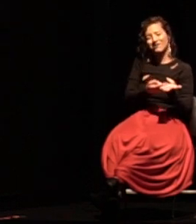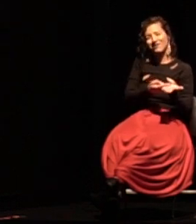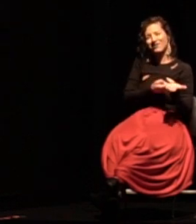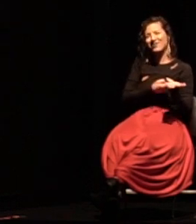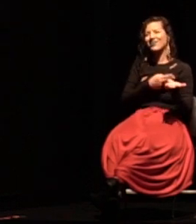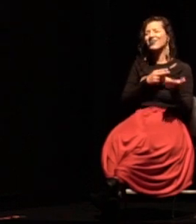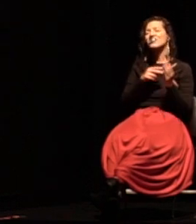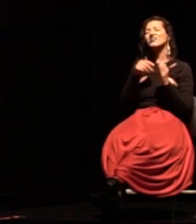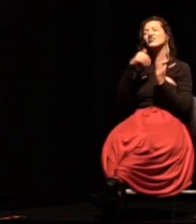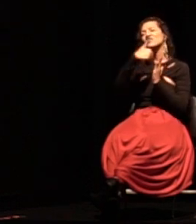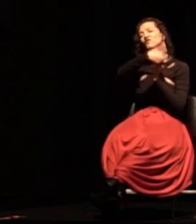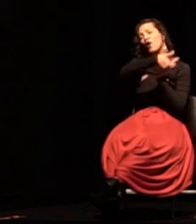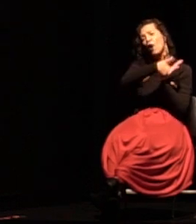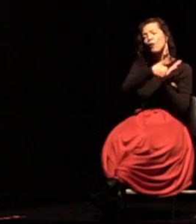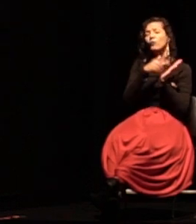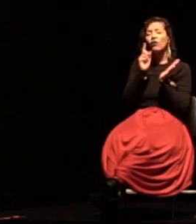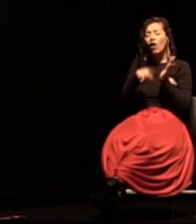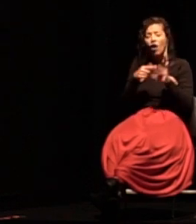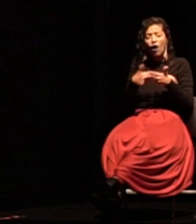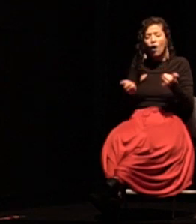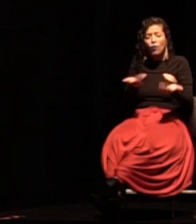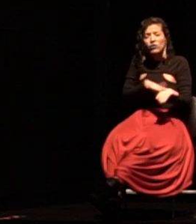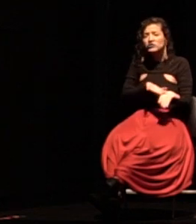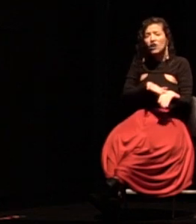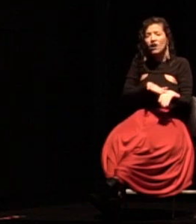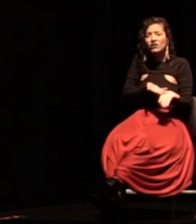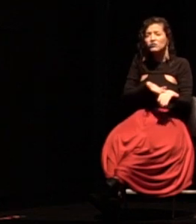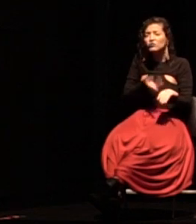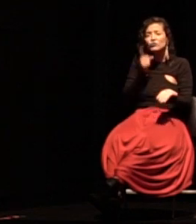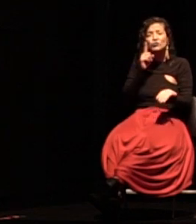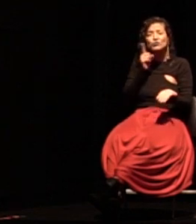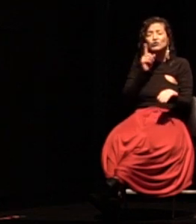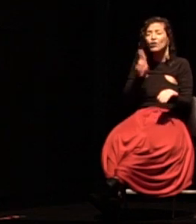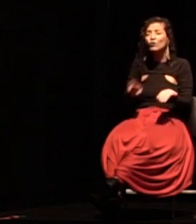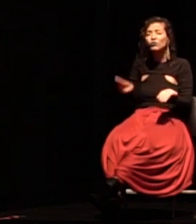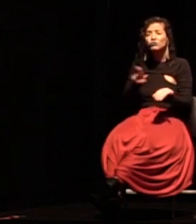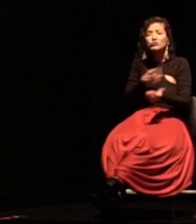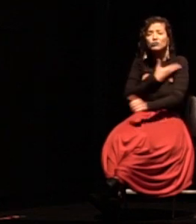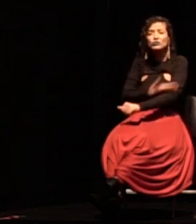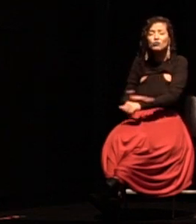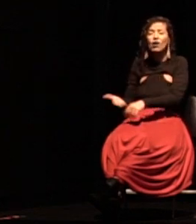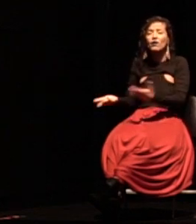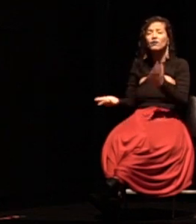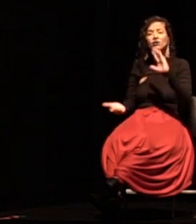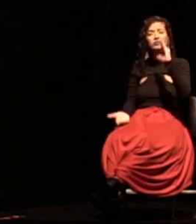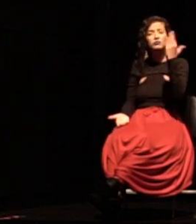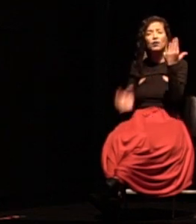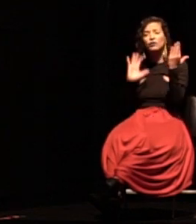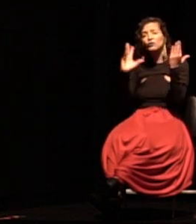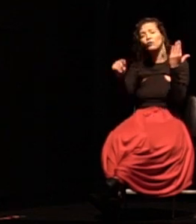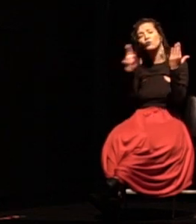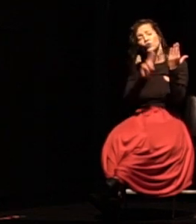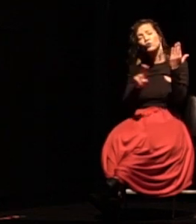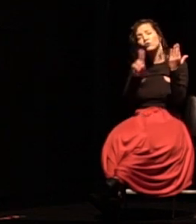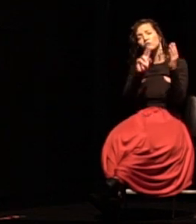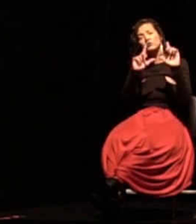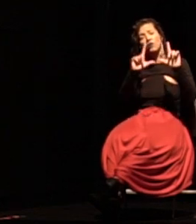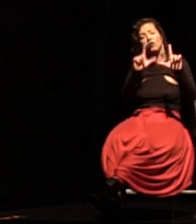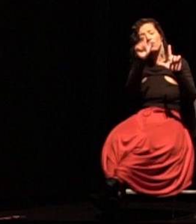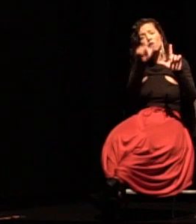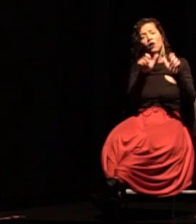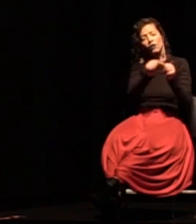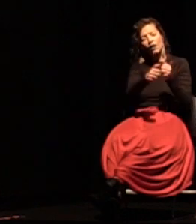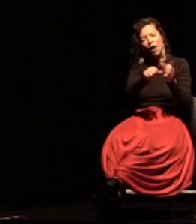agressão, que é um objeto utilitário, né? Os espelhos, todo mundo usa espelho. Por que, que de repente quebra um